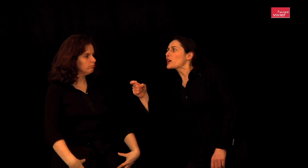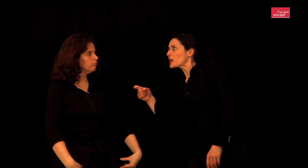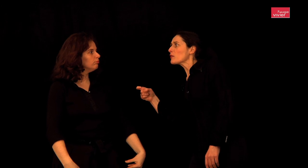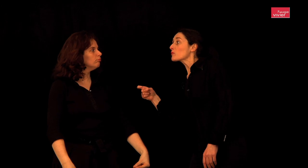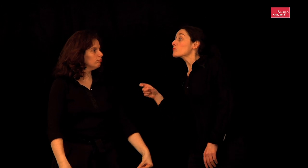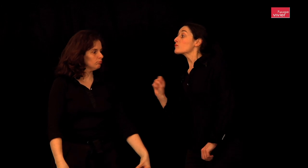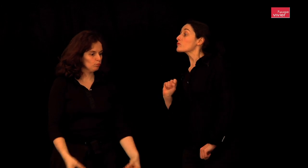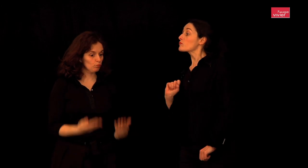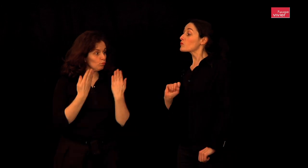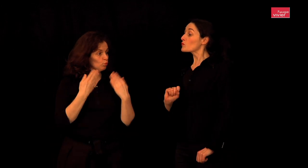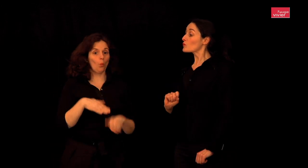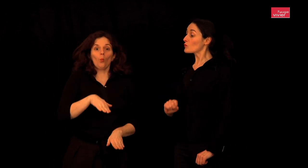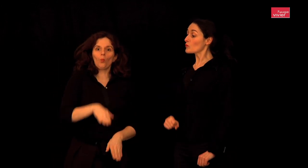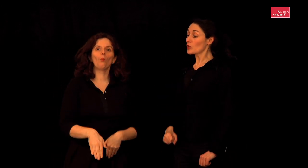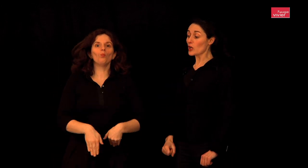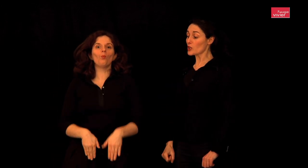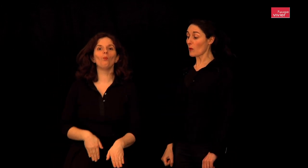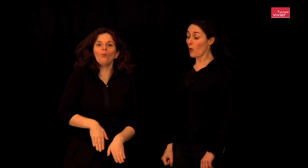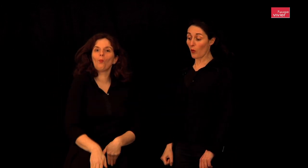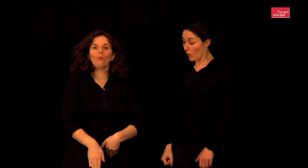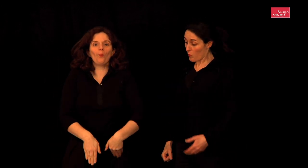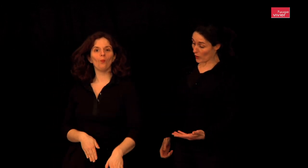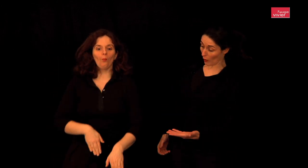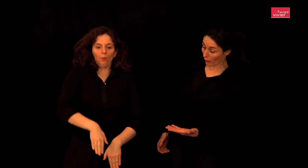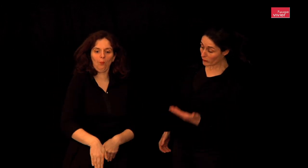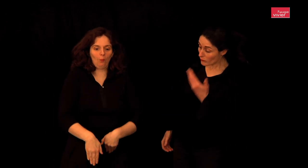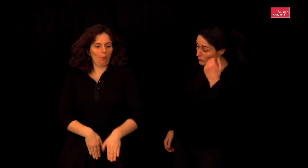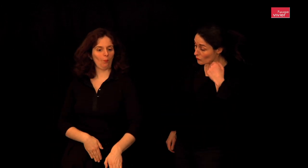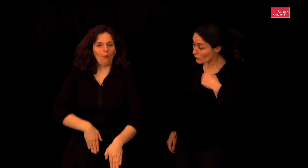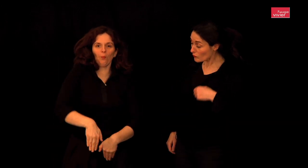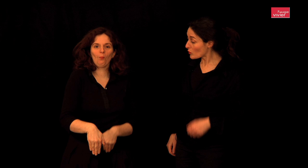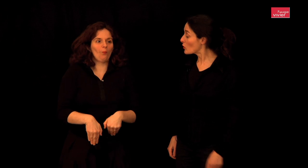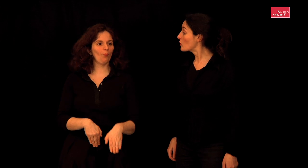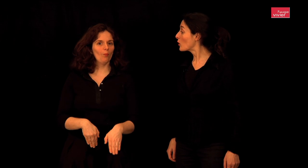gris, des sabots moyens.